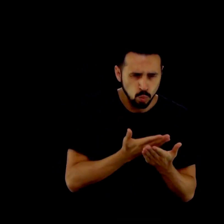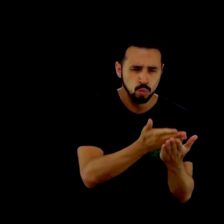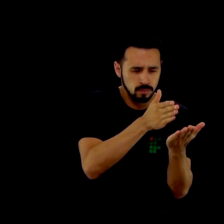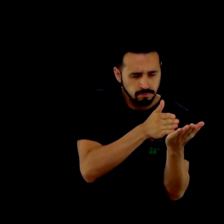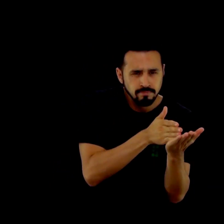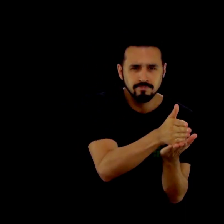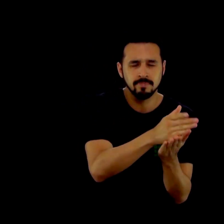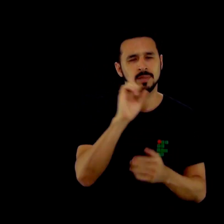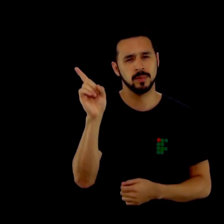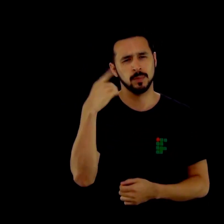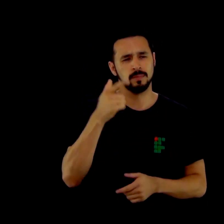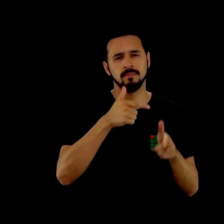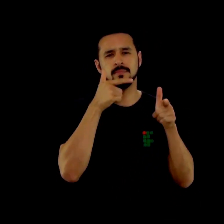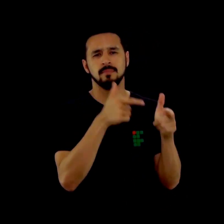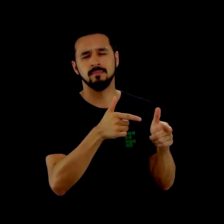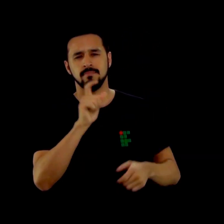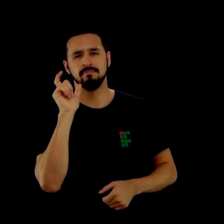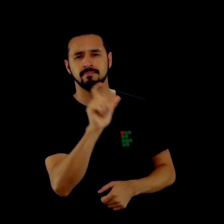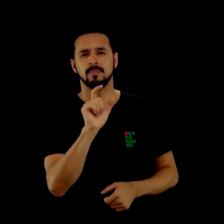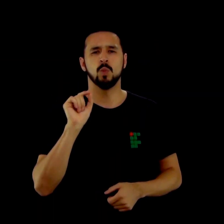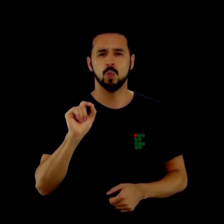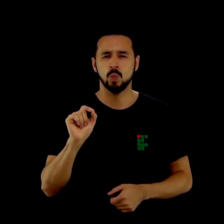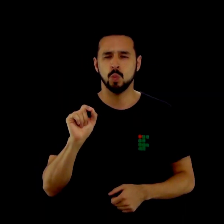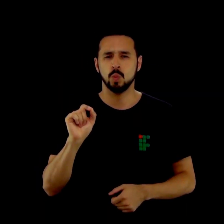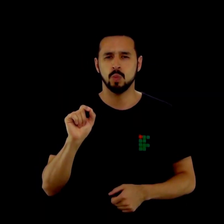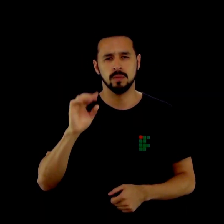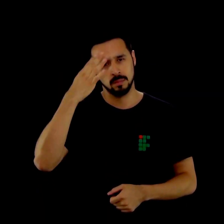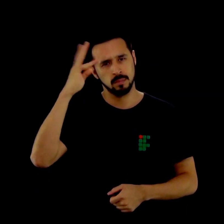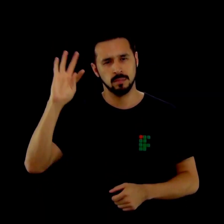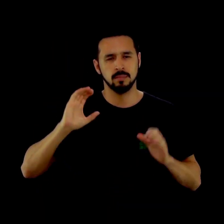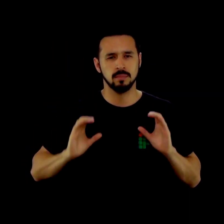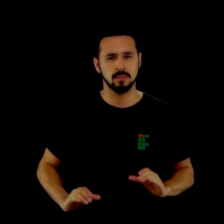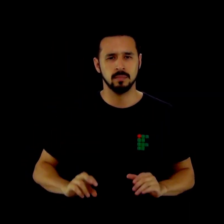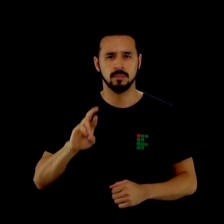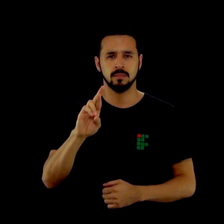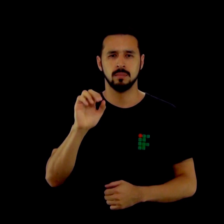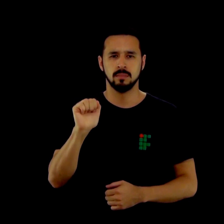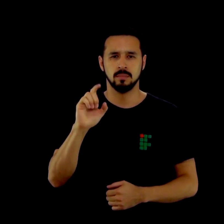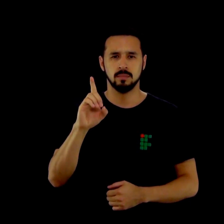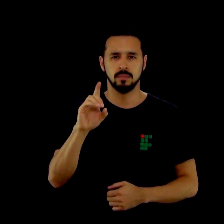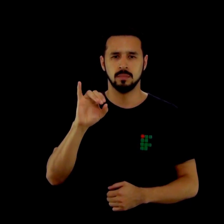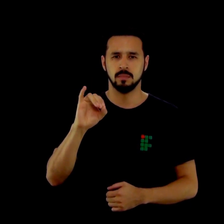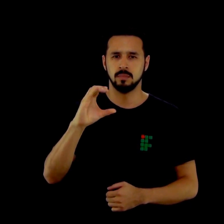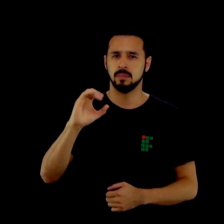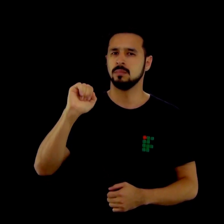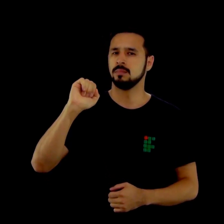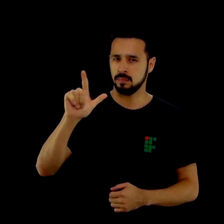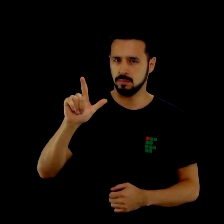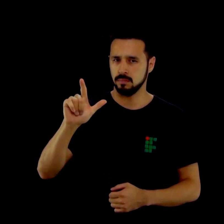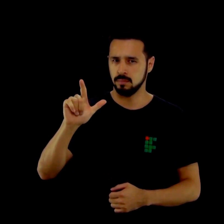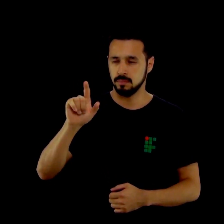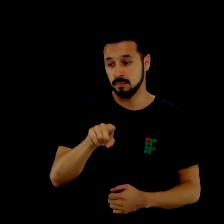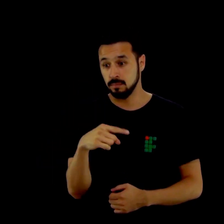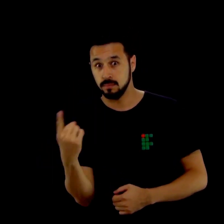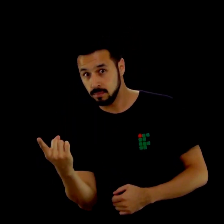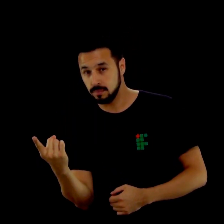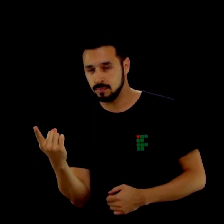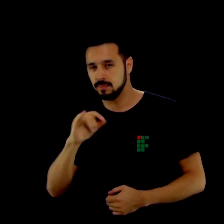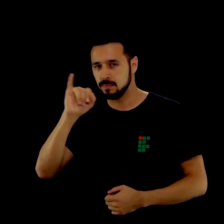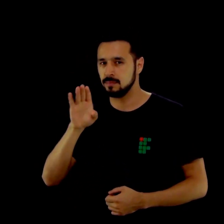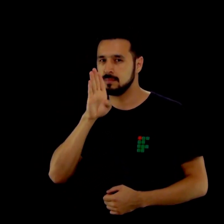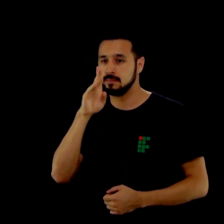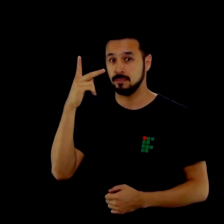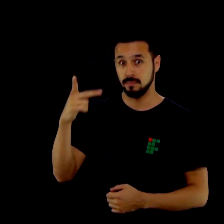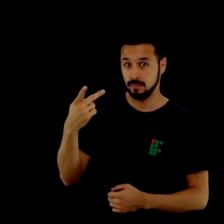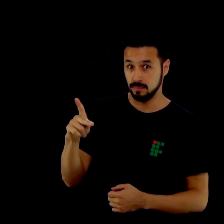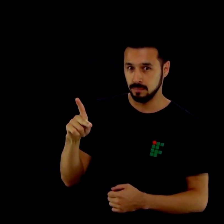A linha de estudo de Skinner ficou conhecida como behaviorismo radical e a oposta à